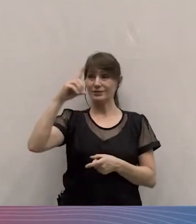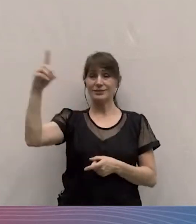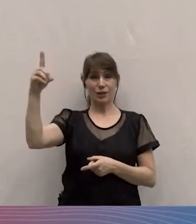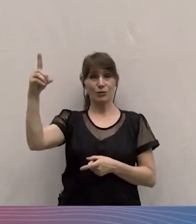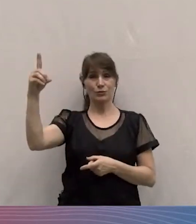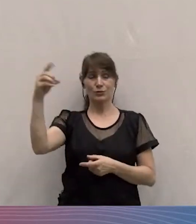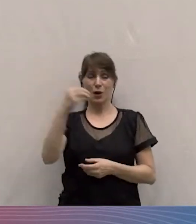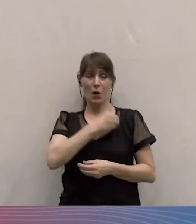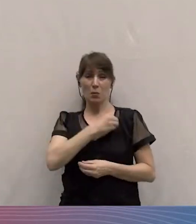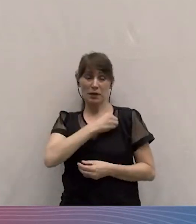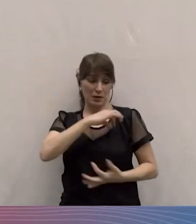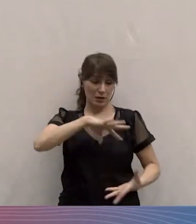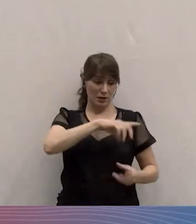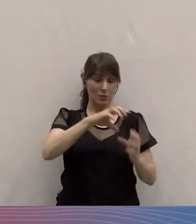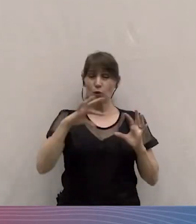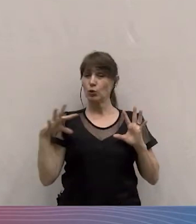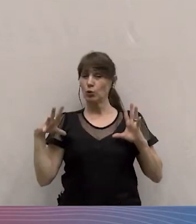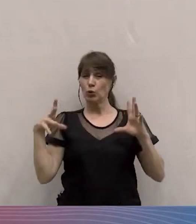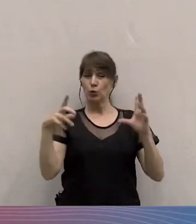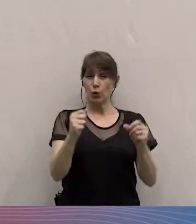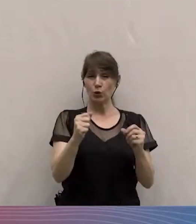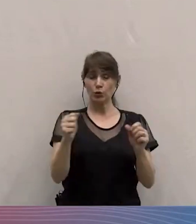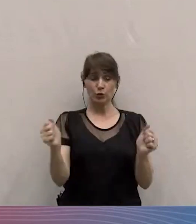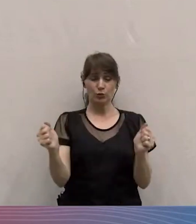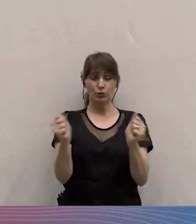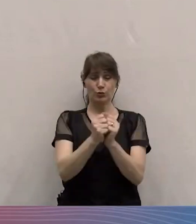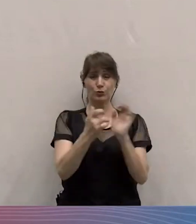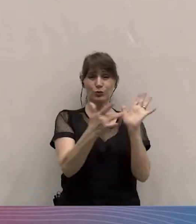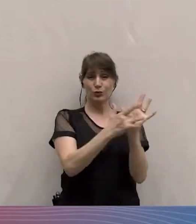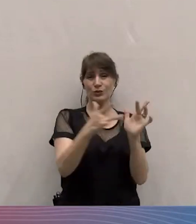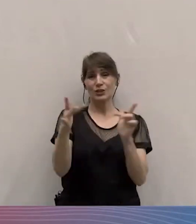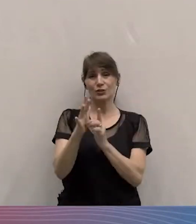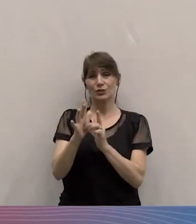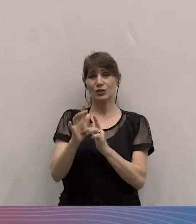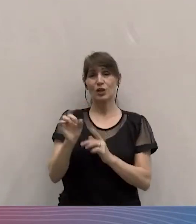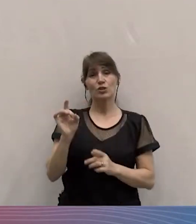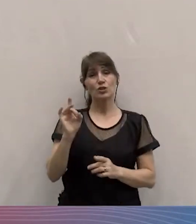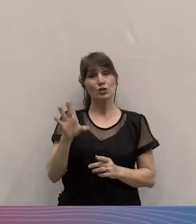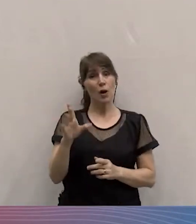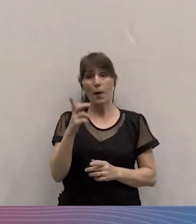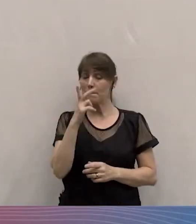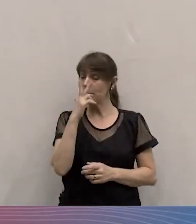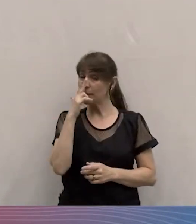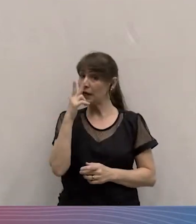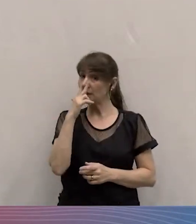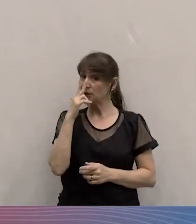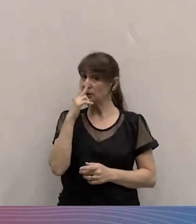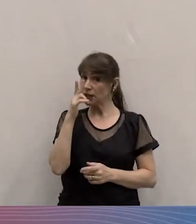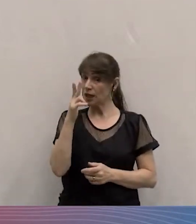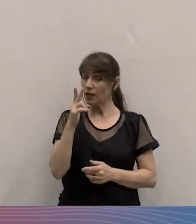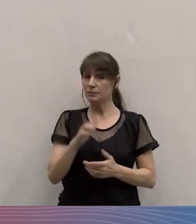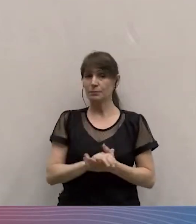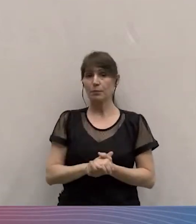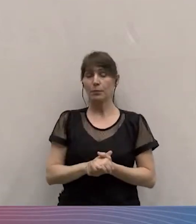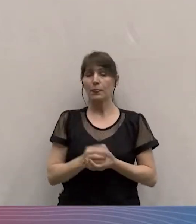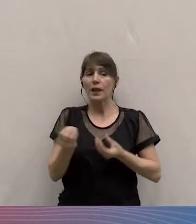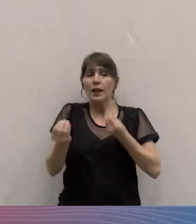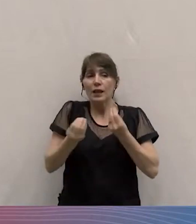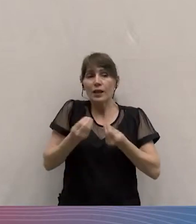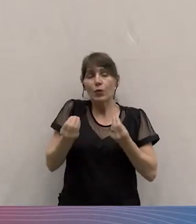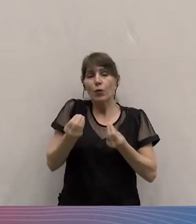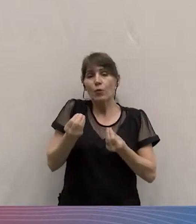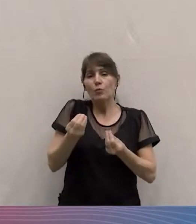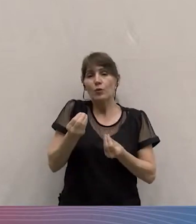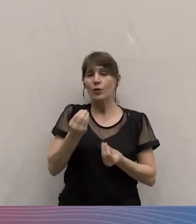os pecados do mundo inteiro nele. Mas ele só tinha a semelhança. É que nem uma ratoeira que